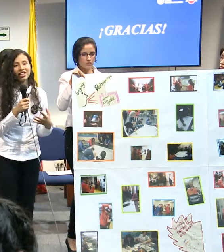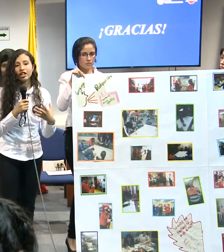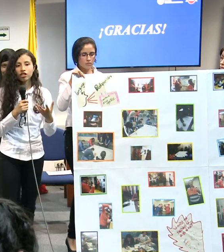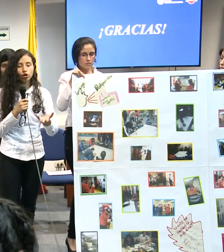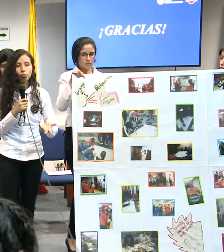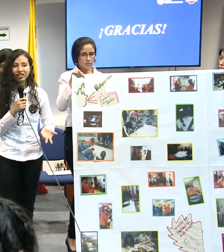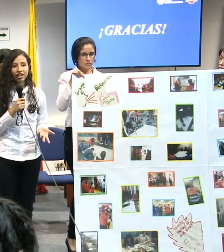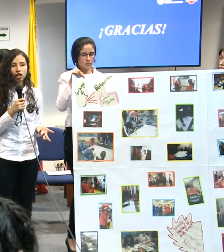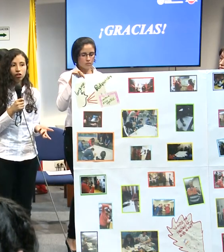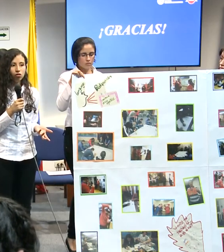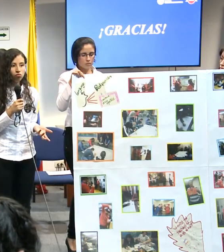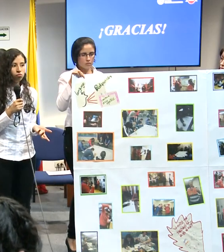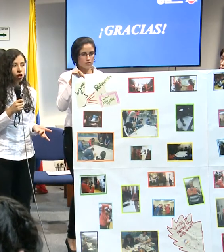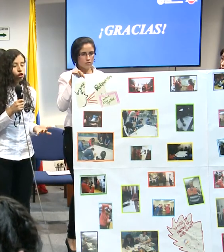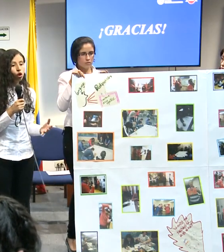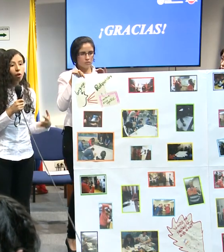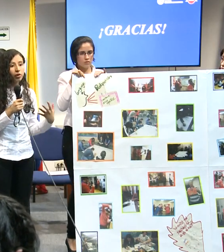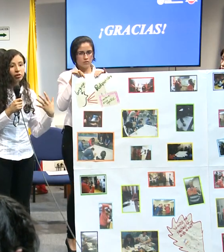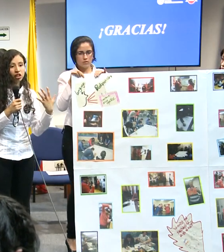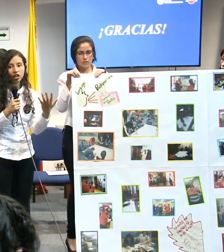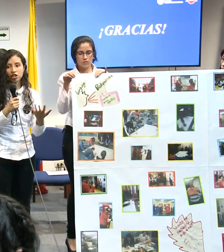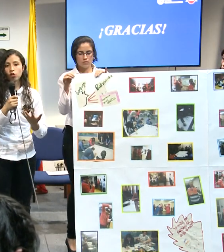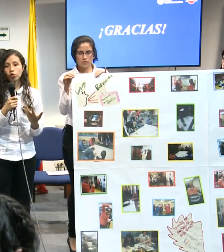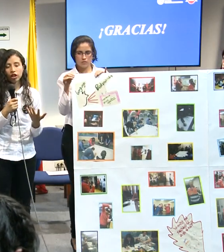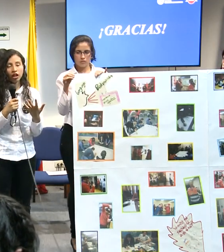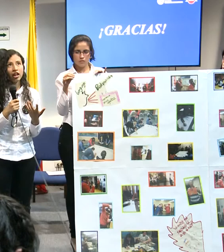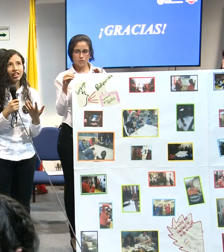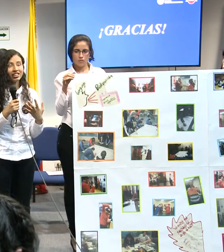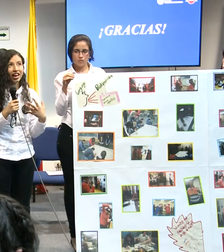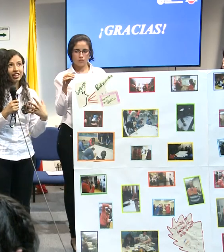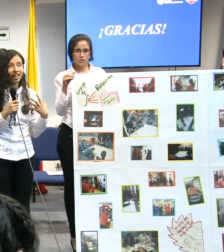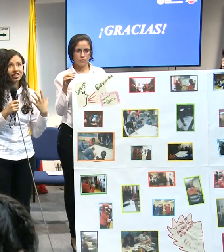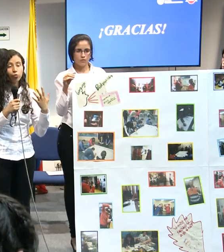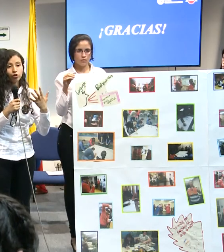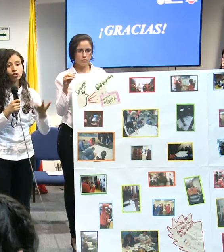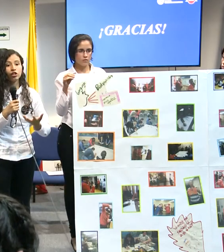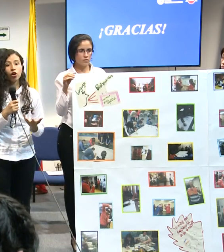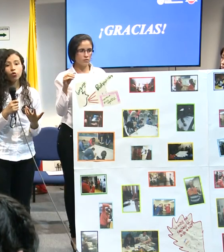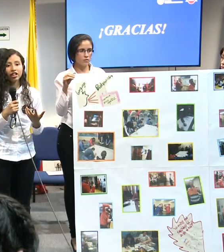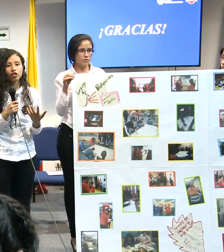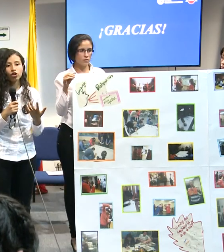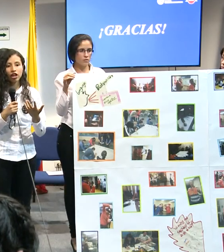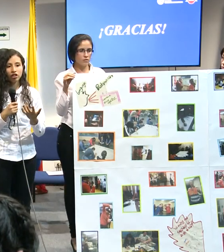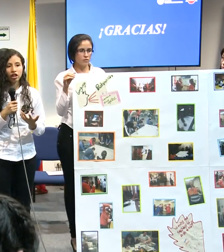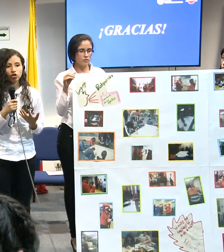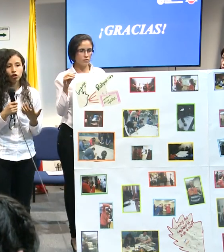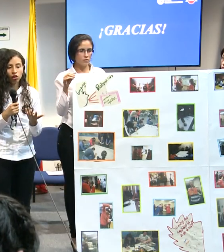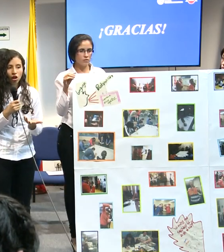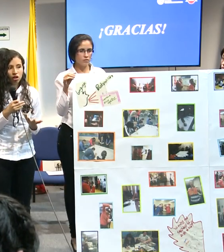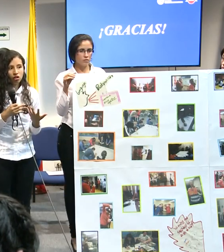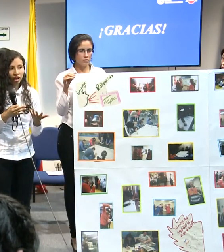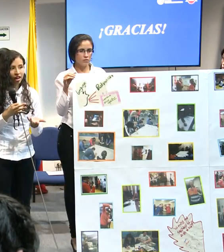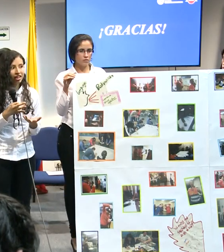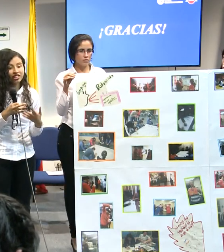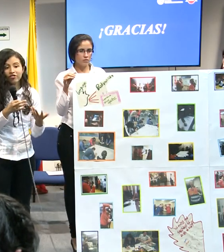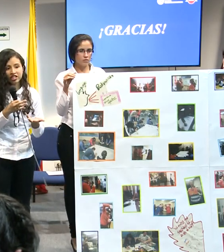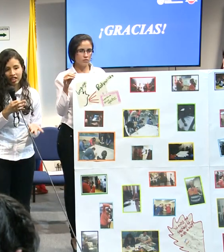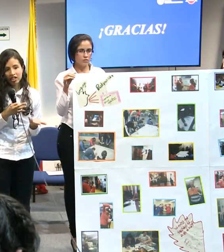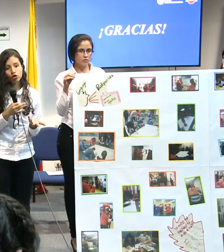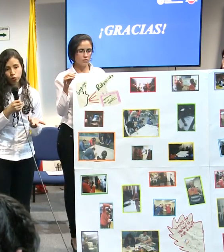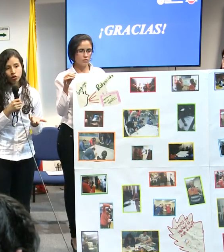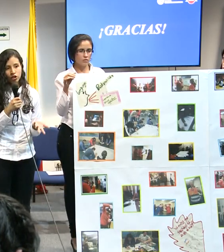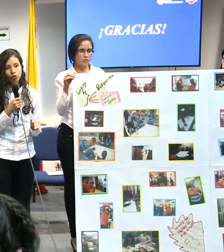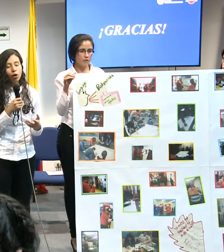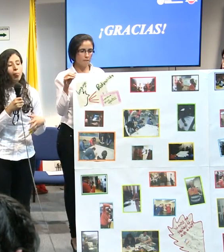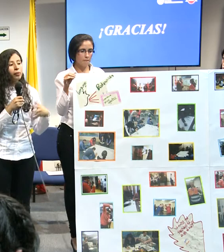no, pero es que el solo material no va a permitir que se comunique, que hayan procesos de comunicación e interacción, que se